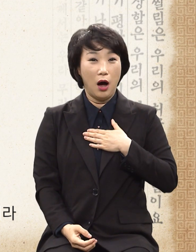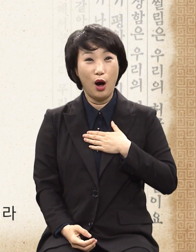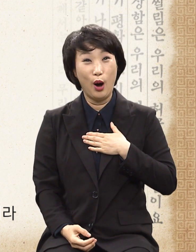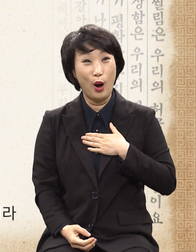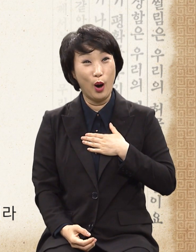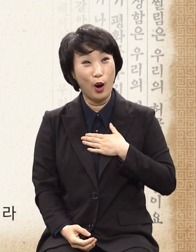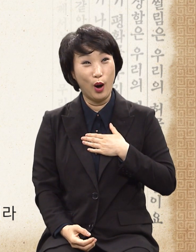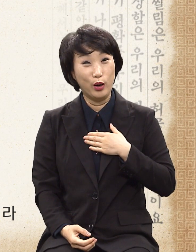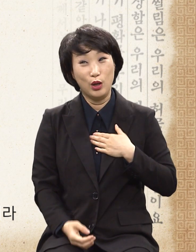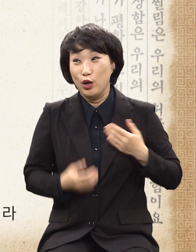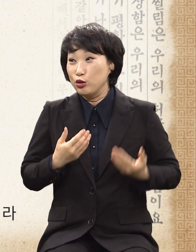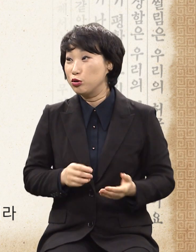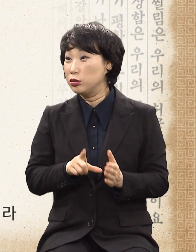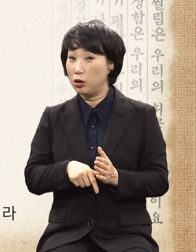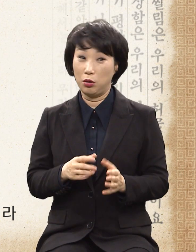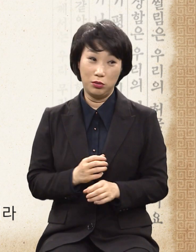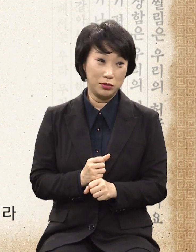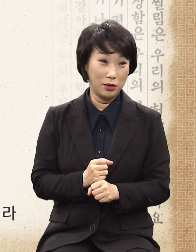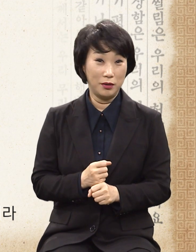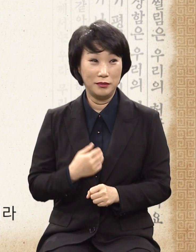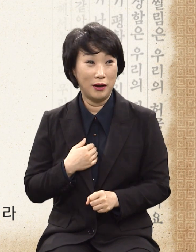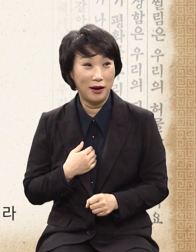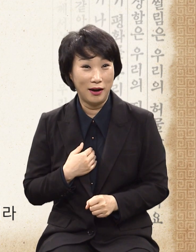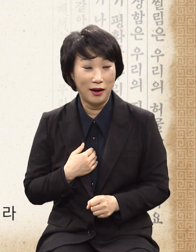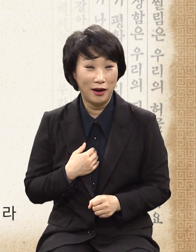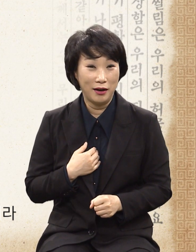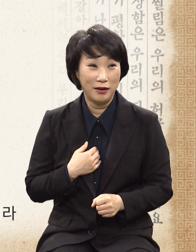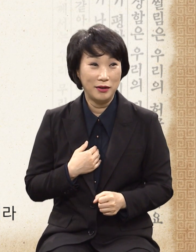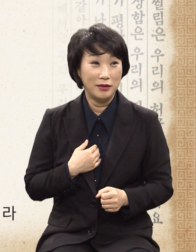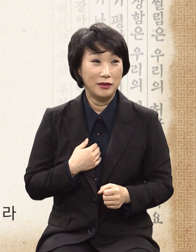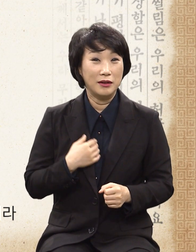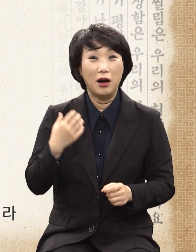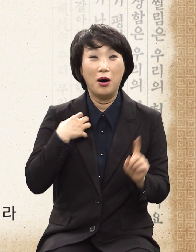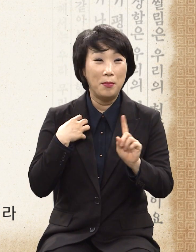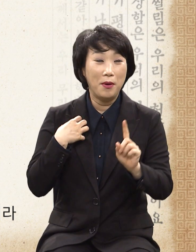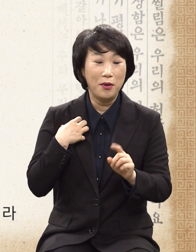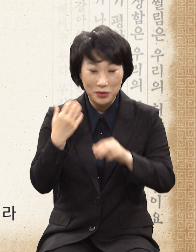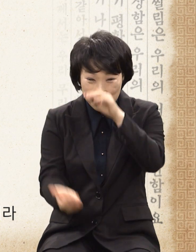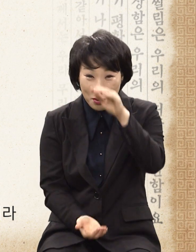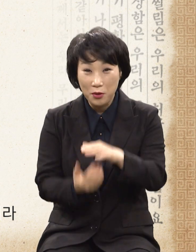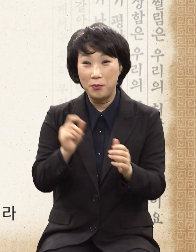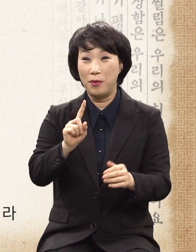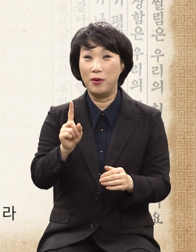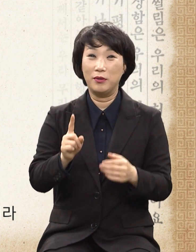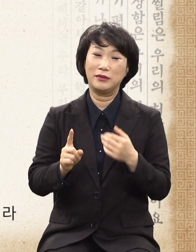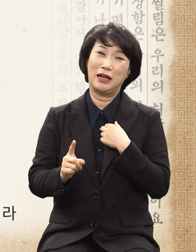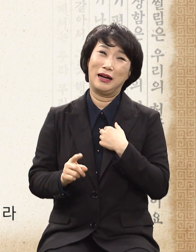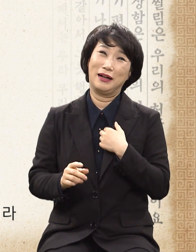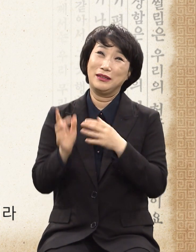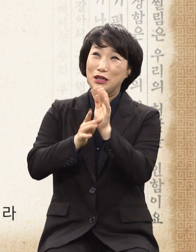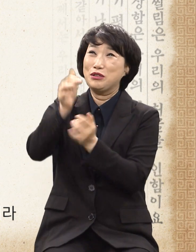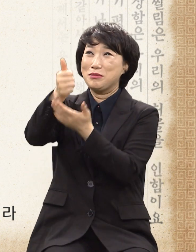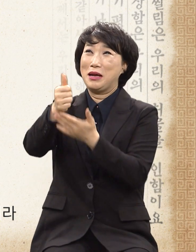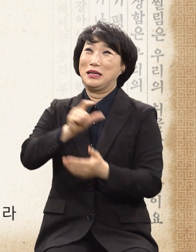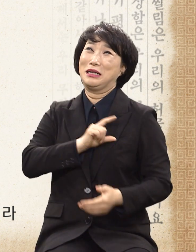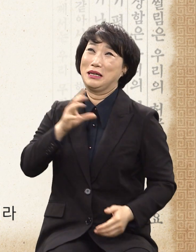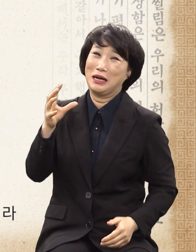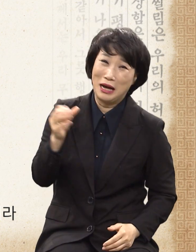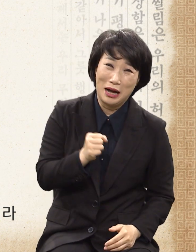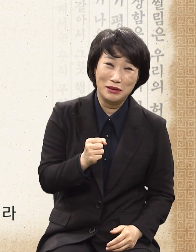쉴 데가 어디 있겠어요? 내가 할 수 있는 것은 최고의 것이 무엇이냐? 예수